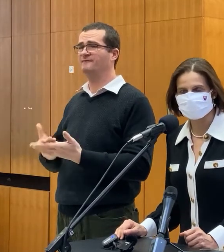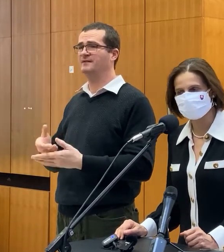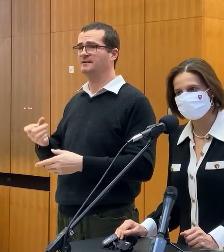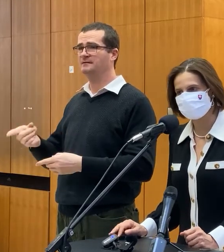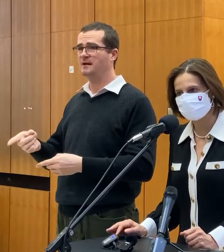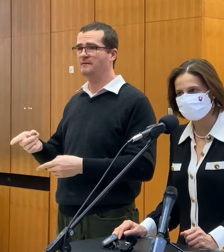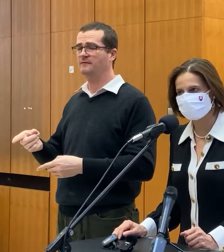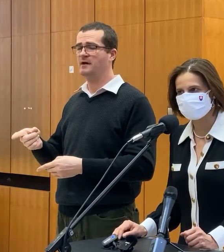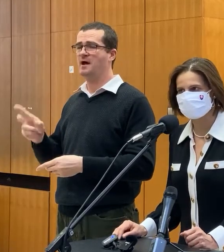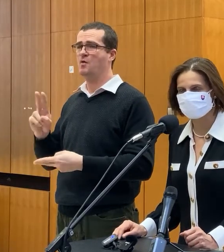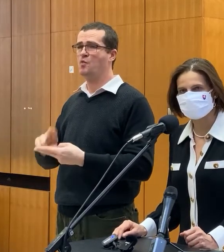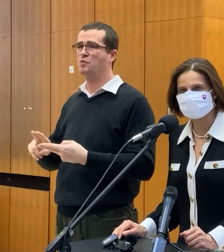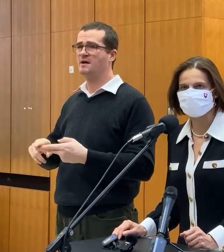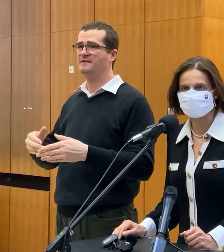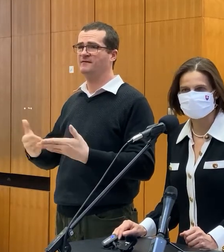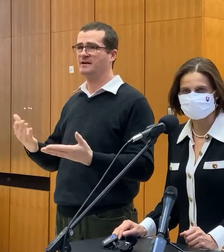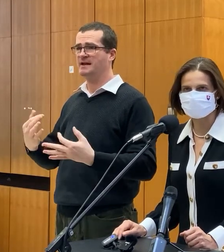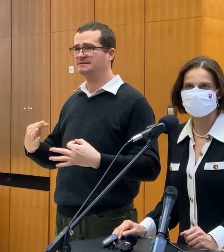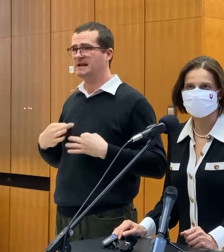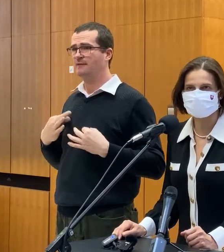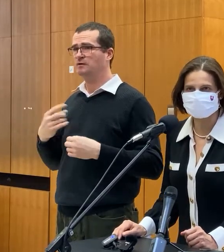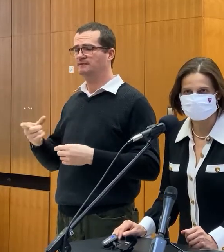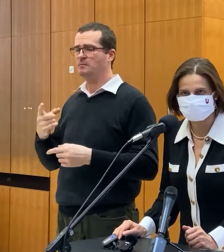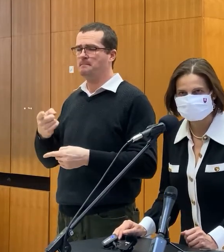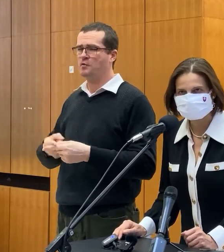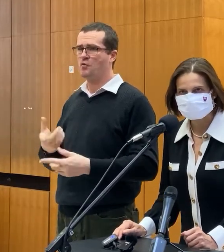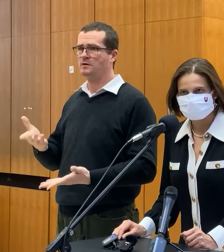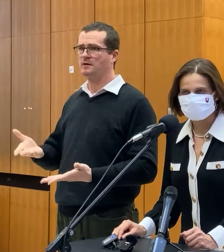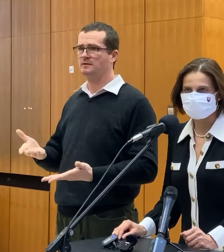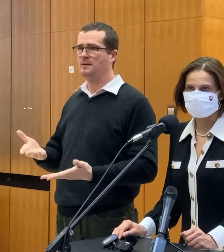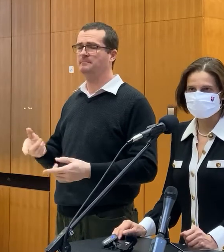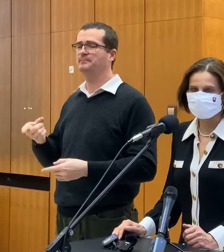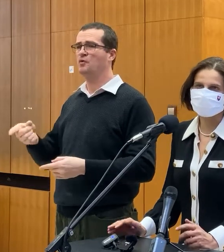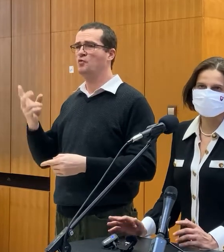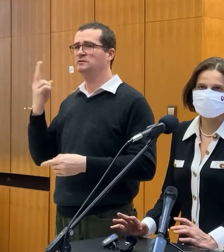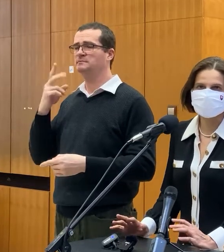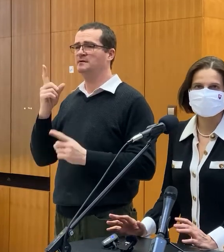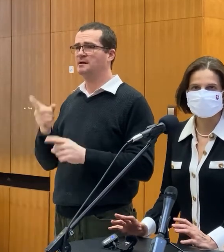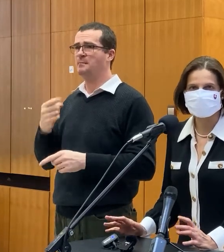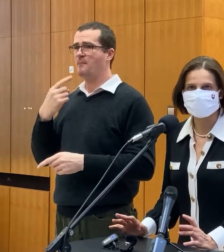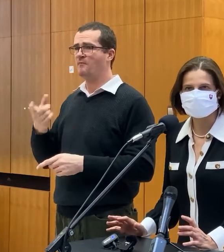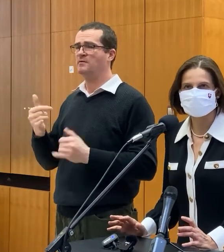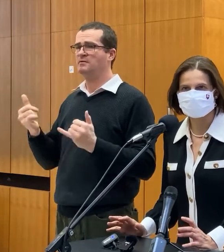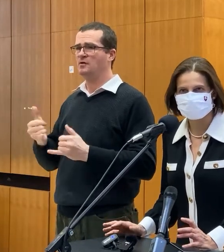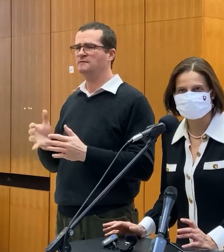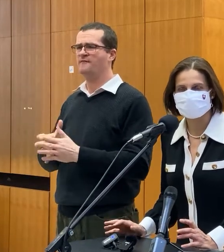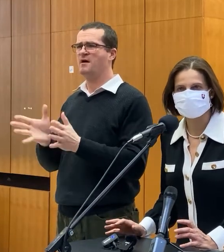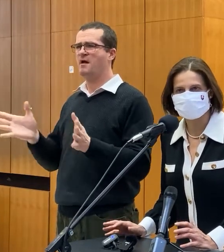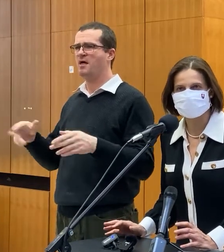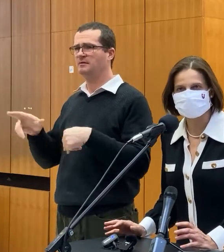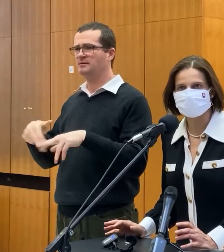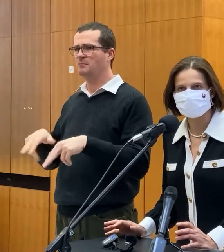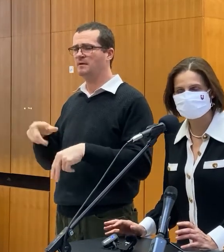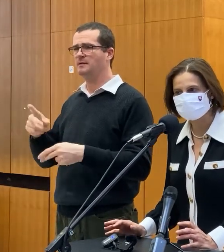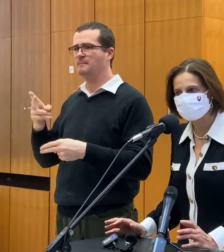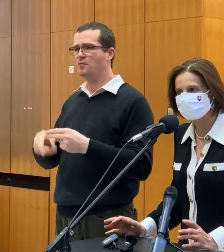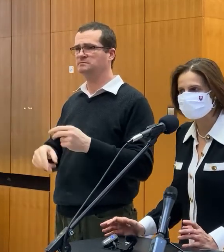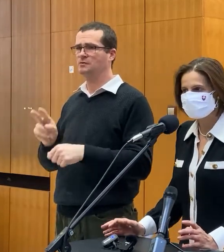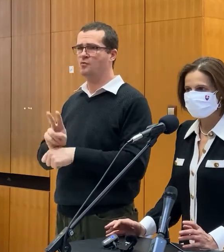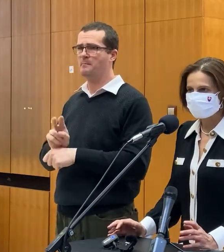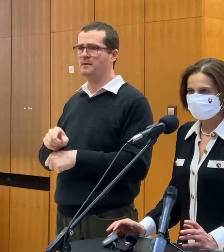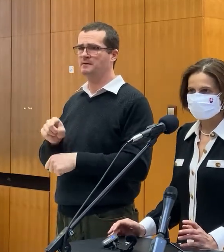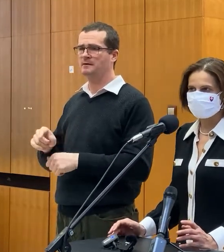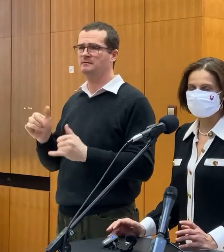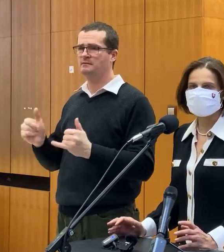vlastne Úrad verejného zdravotníctva vo vyhláškach, je konkrétna. To znamená, ako treba povedať, že tu bola naozaj rozsiahla debata aj pri tých posledných